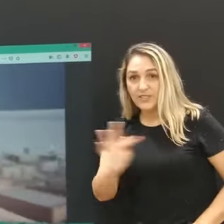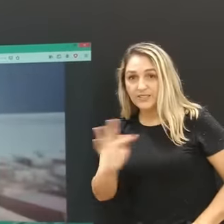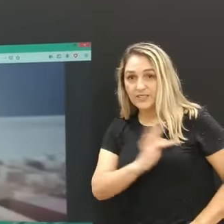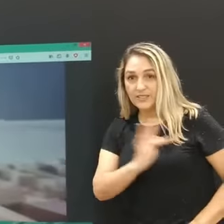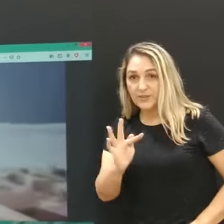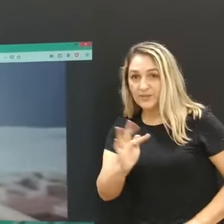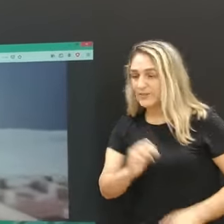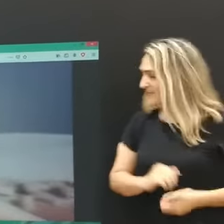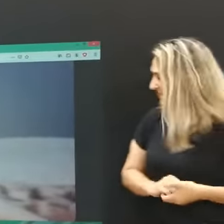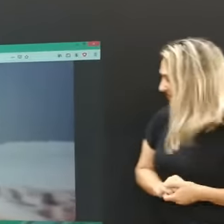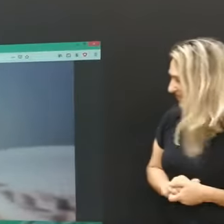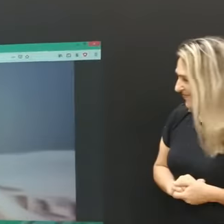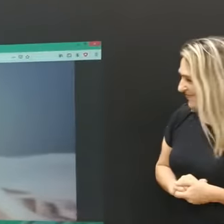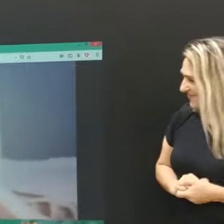Esse aqui é um fariseu, ok?